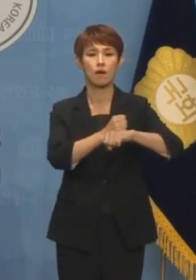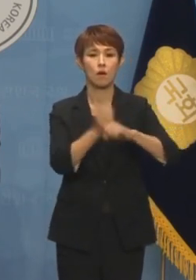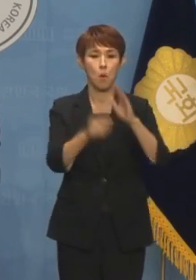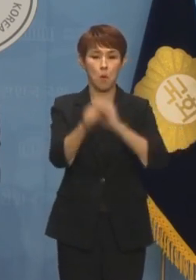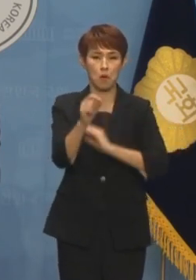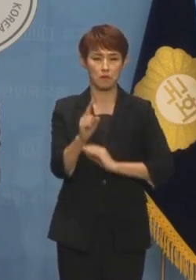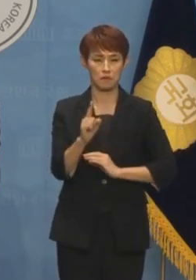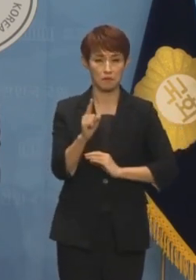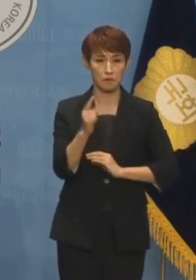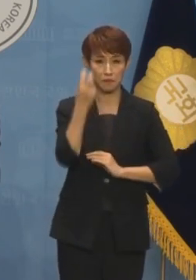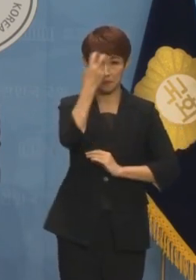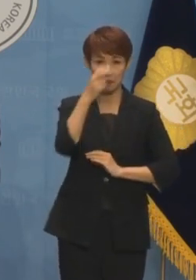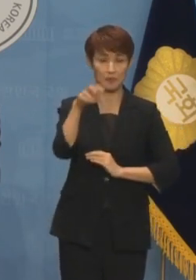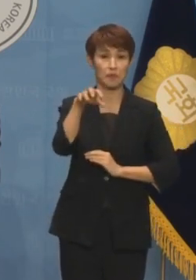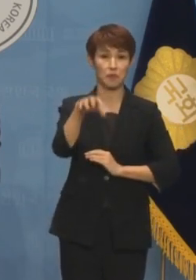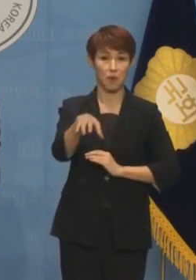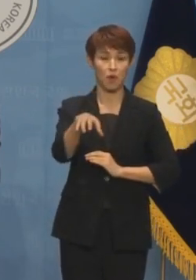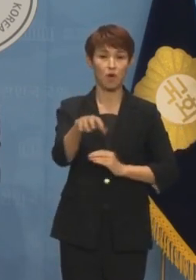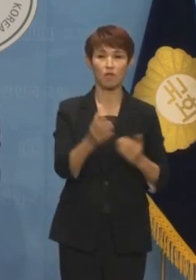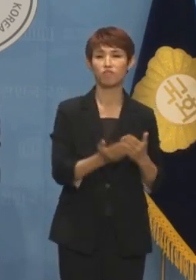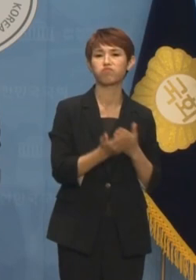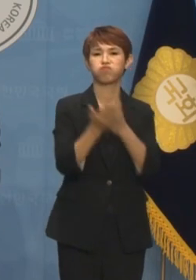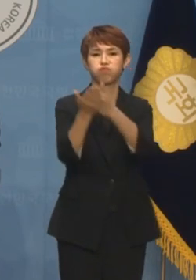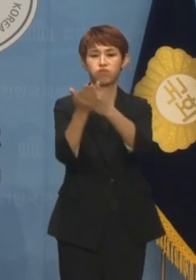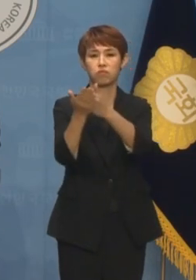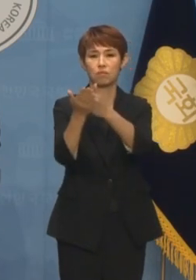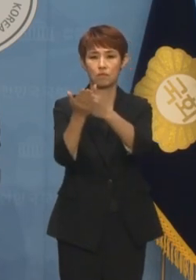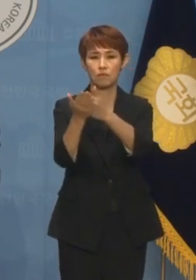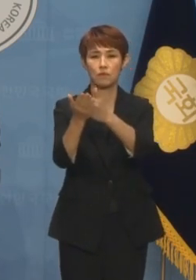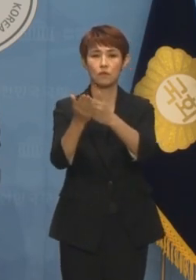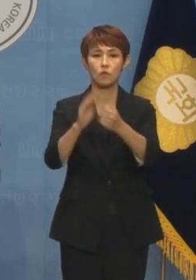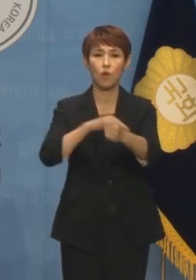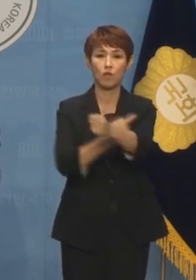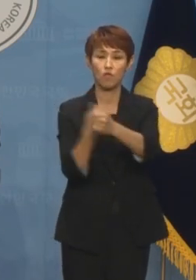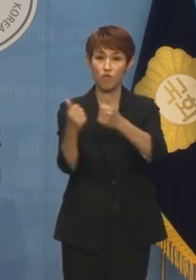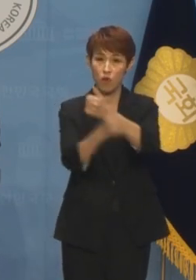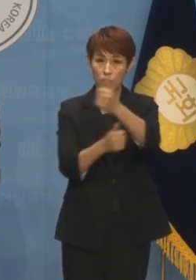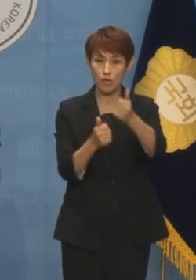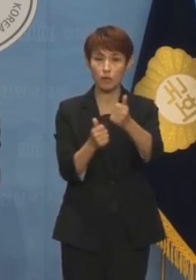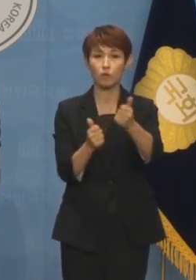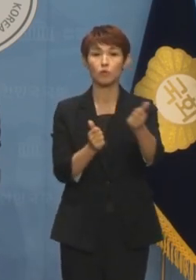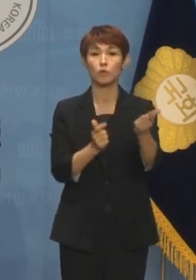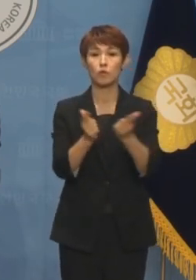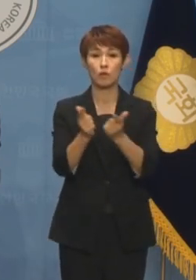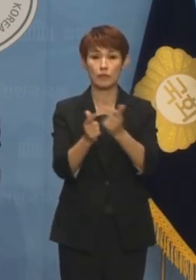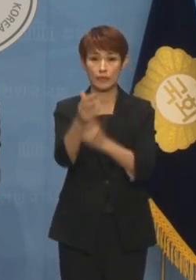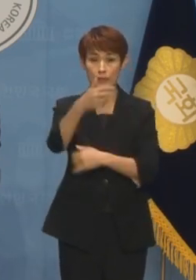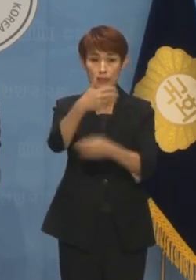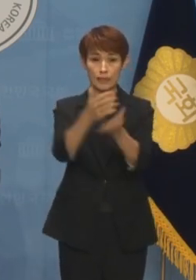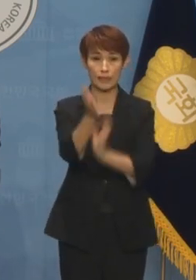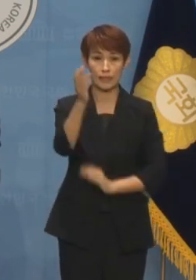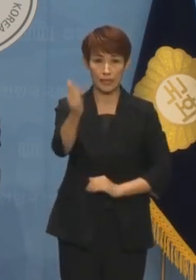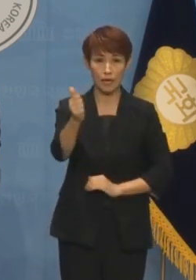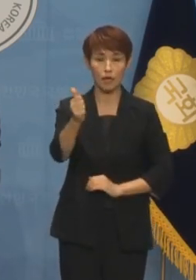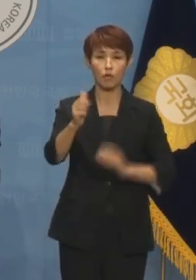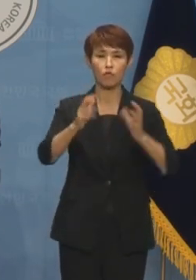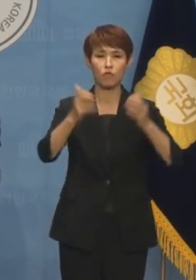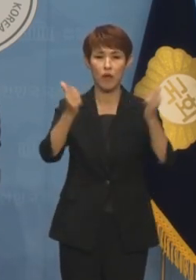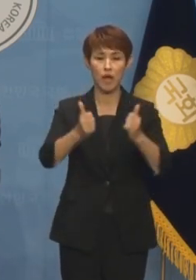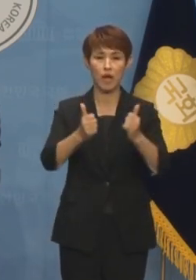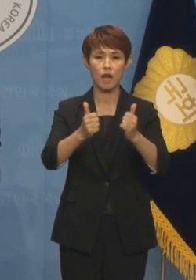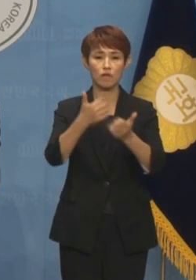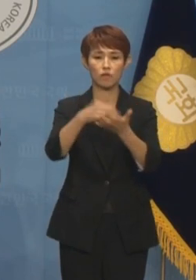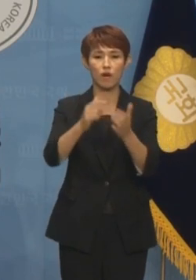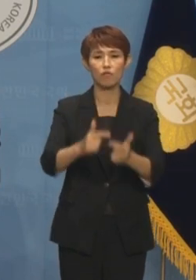고위공직자범죄수사처가 요청한 전 건의위원회 기획조정실장의 국회에서의 정언, 감정